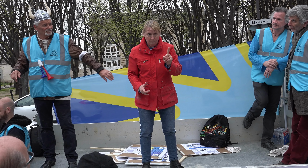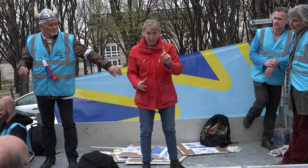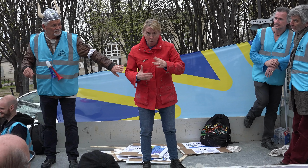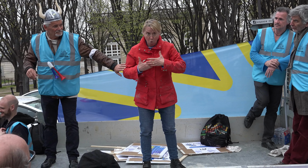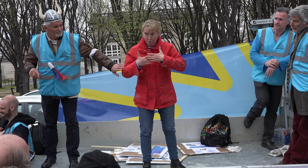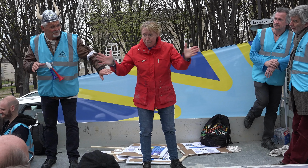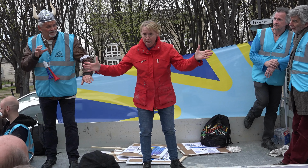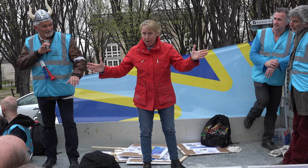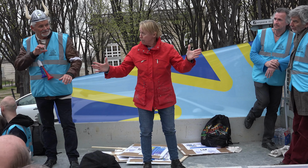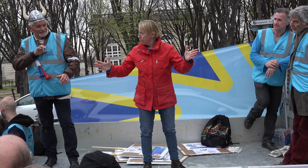nationale.